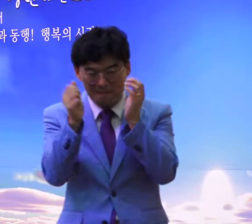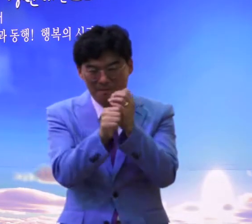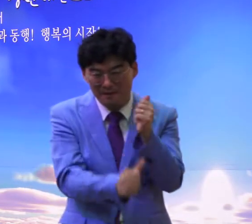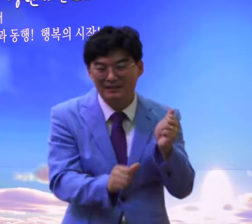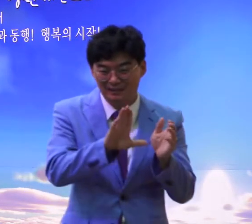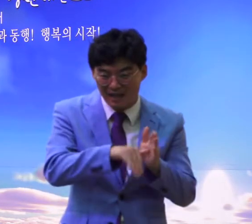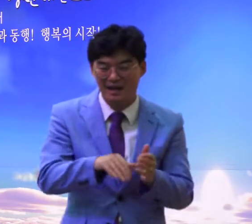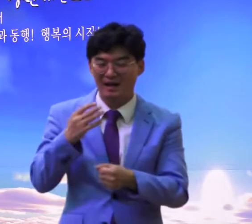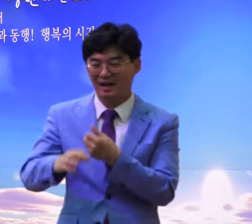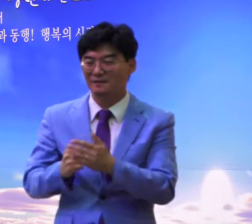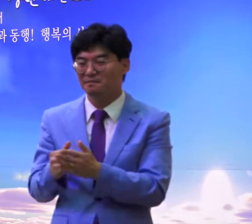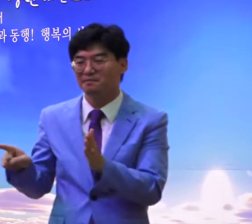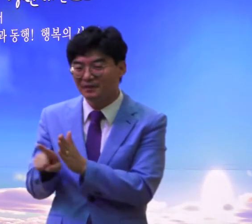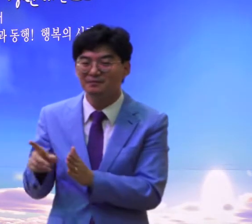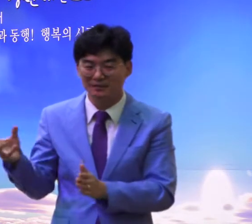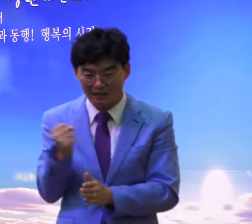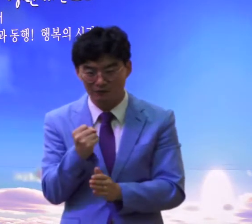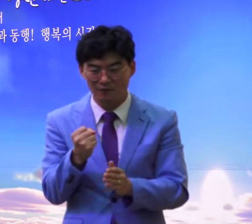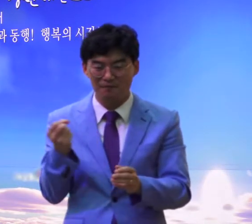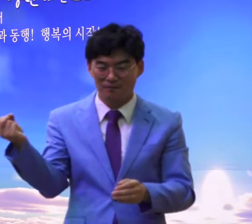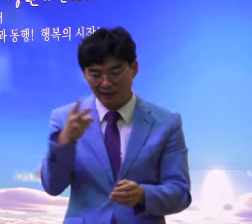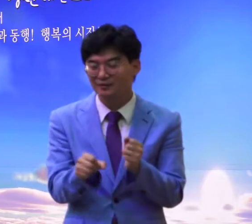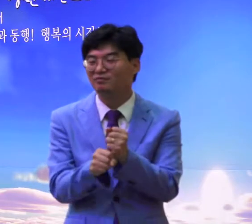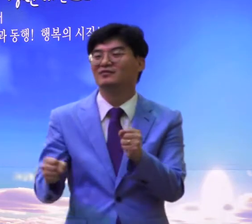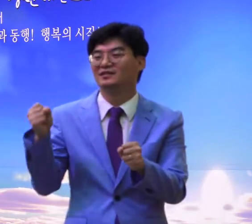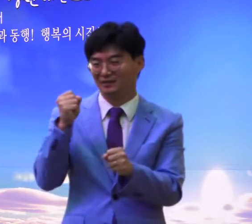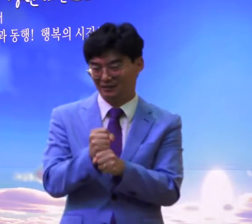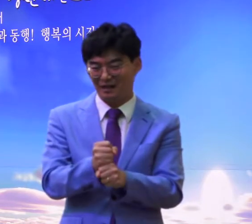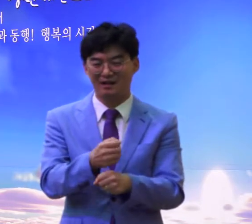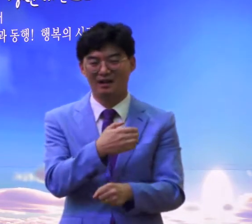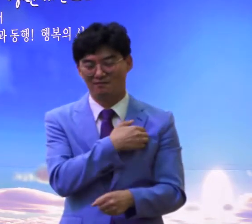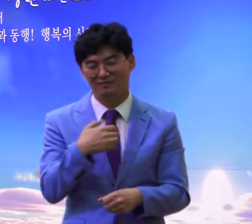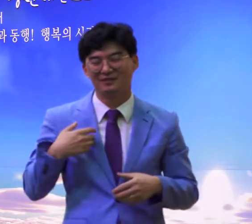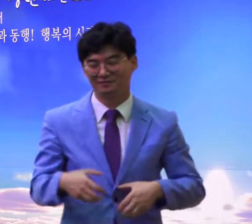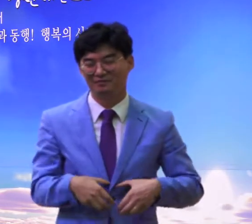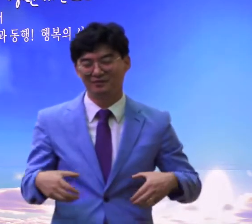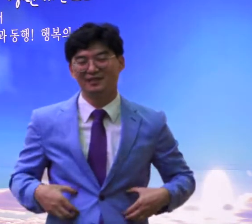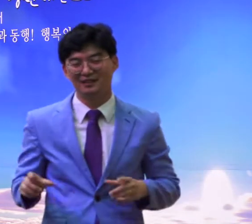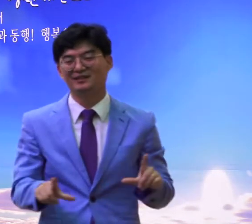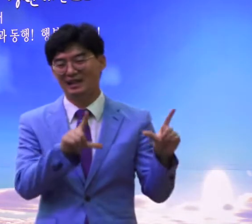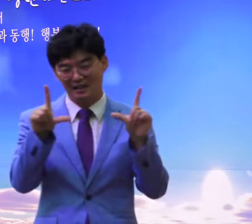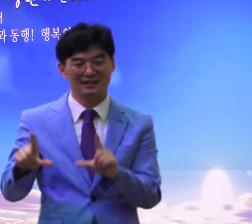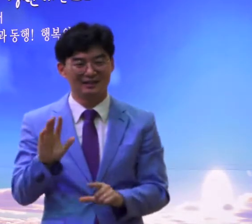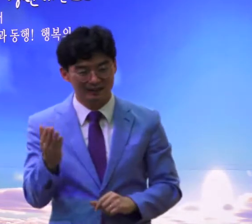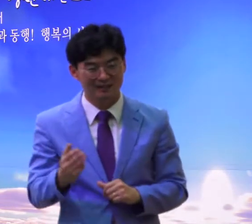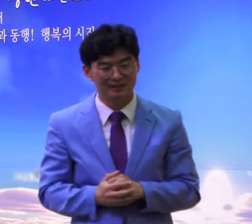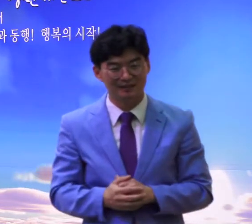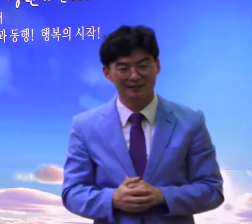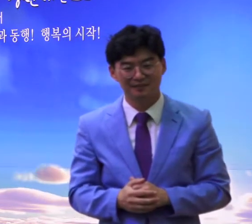축복합니다. 주님께서 그 신앙의 힘을 여러분 가운데 부어주시기를 간절히 소망합니다.